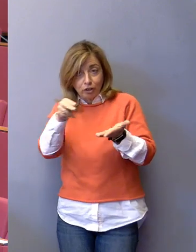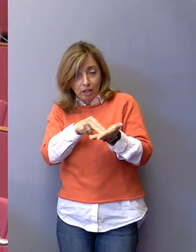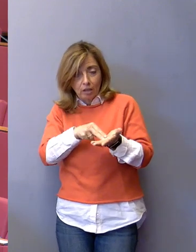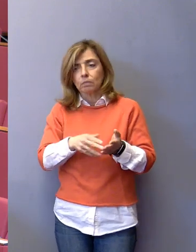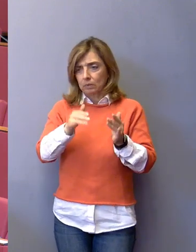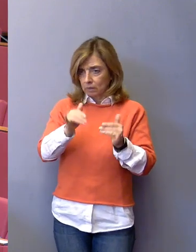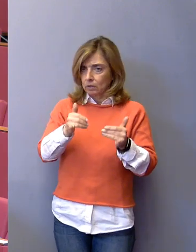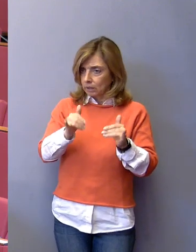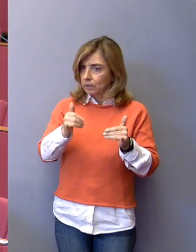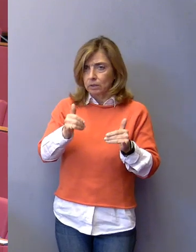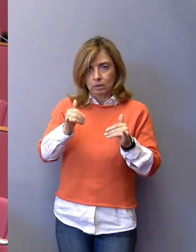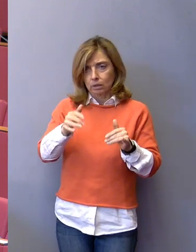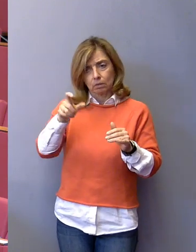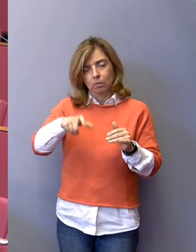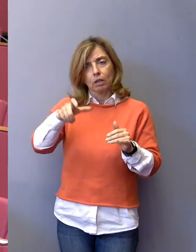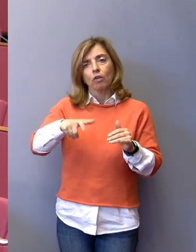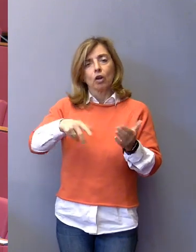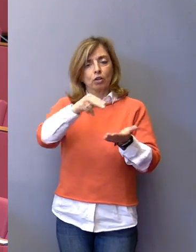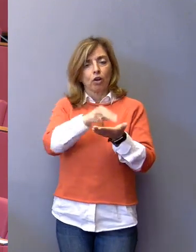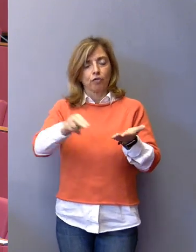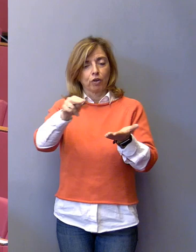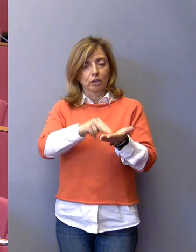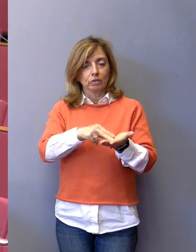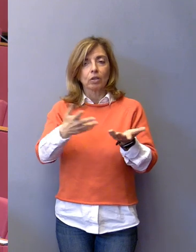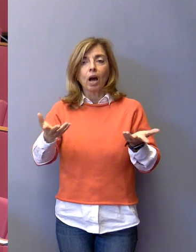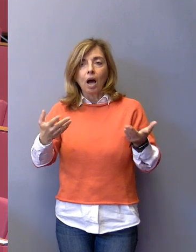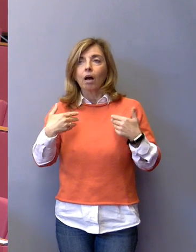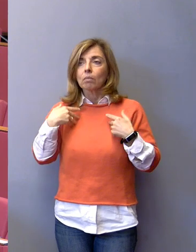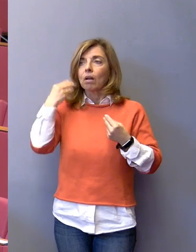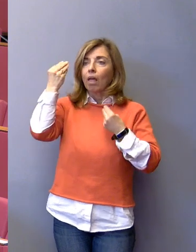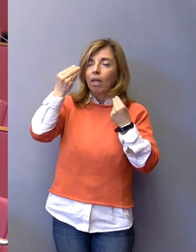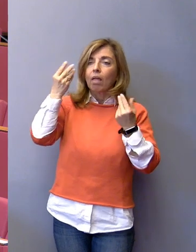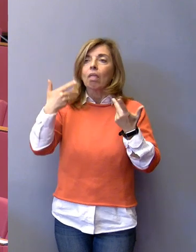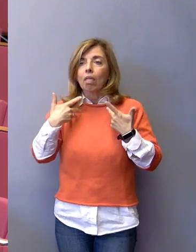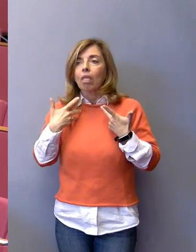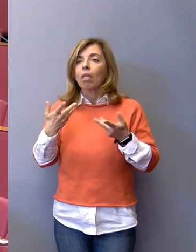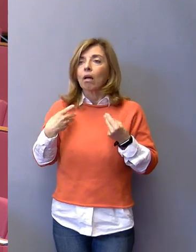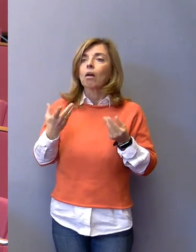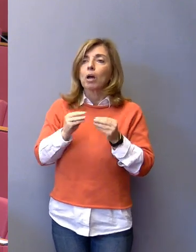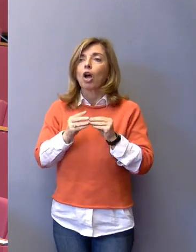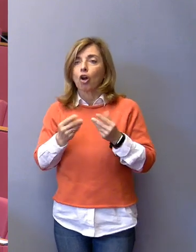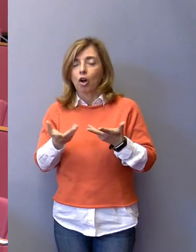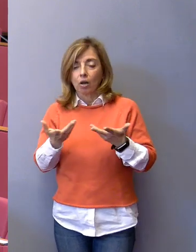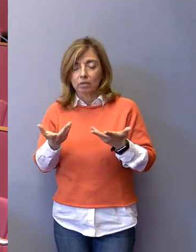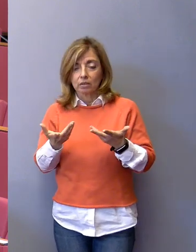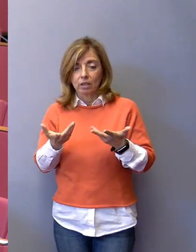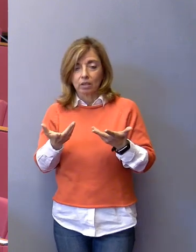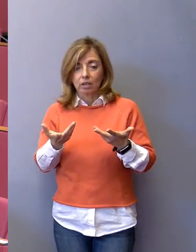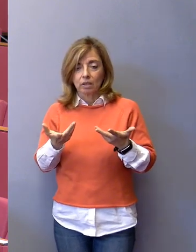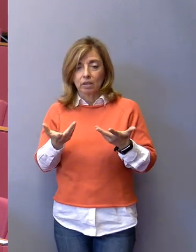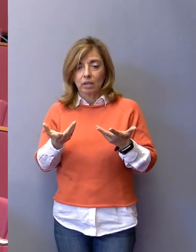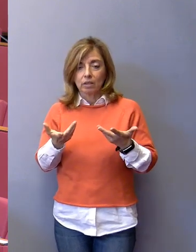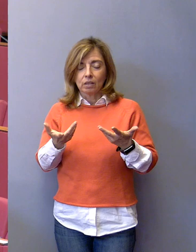votazione Ecco assolutamente da domandarsi Al di là delle annotazioni e poi intervengo su quelle però no